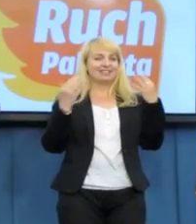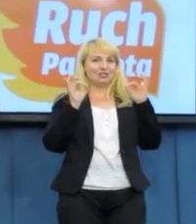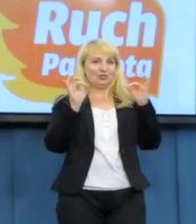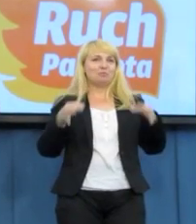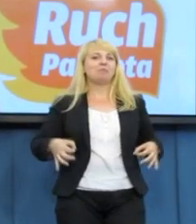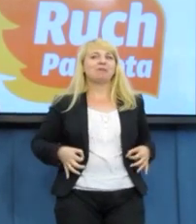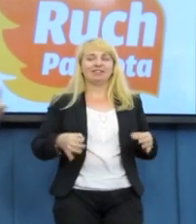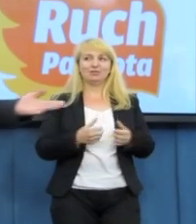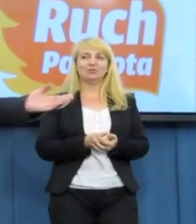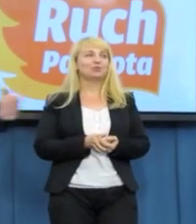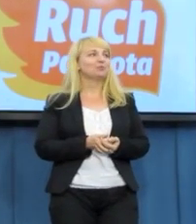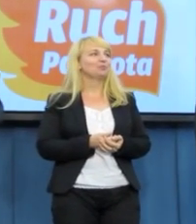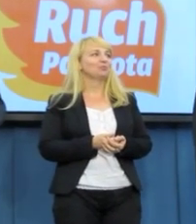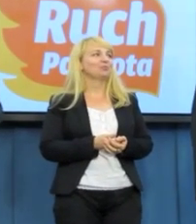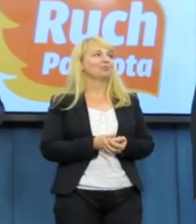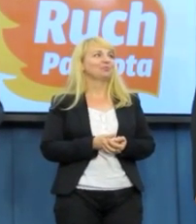Państwa.